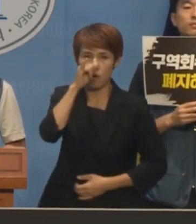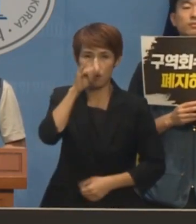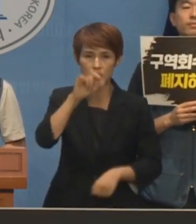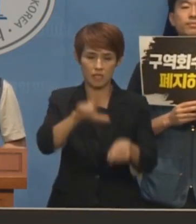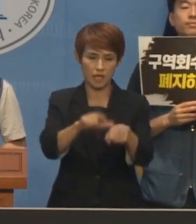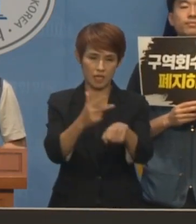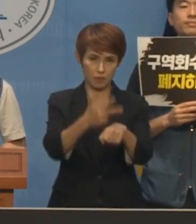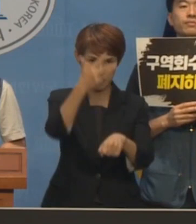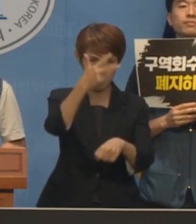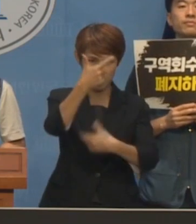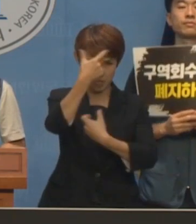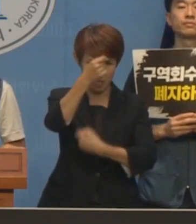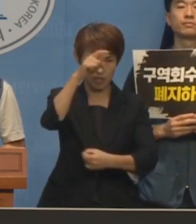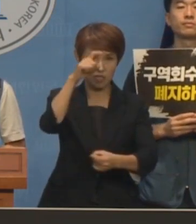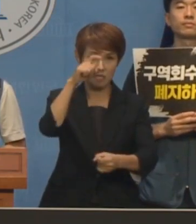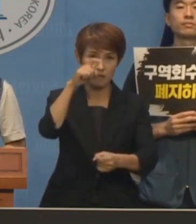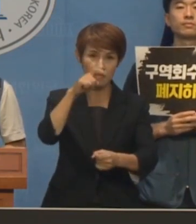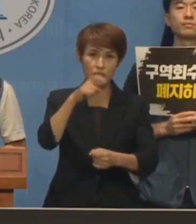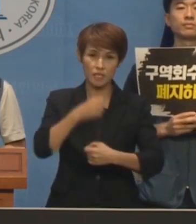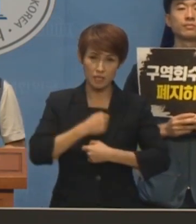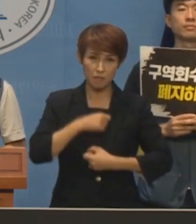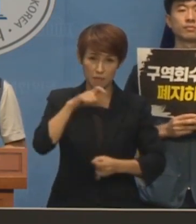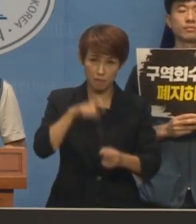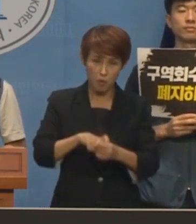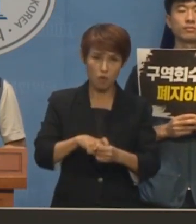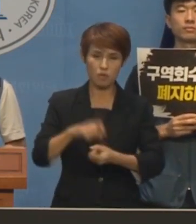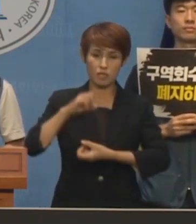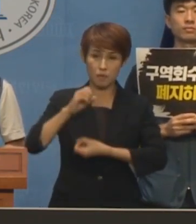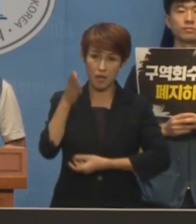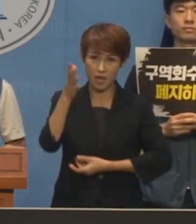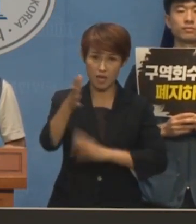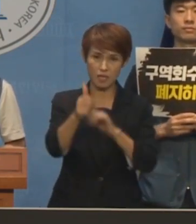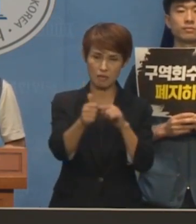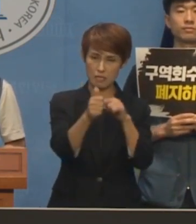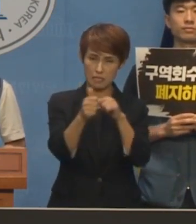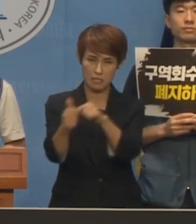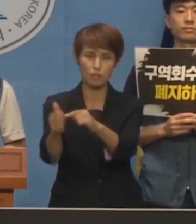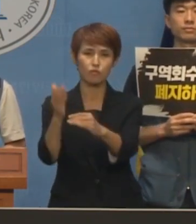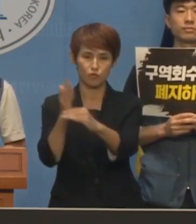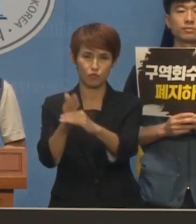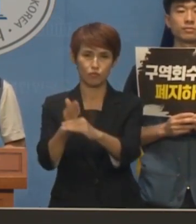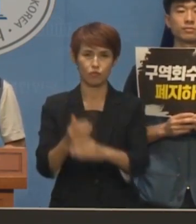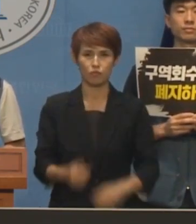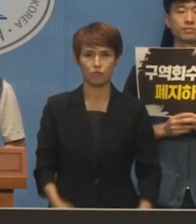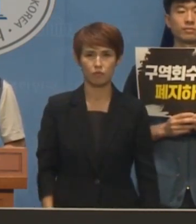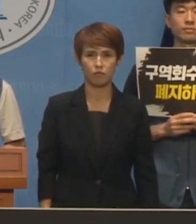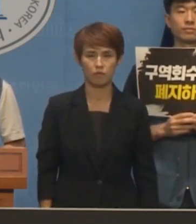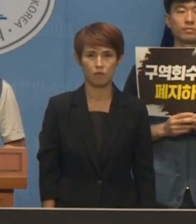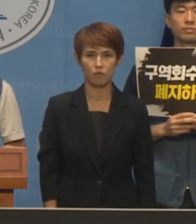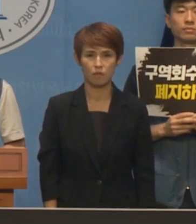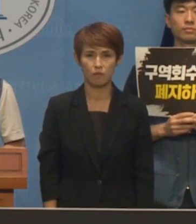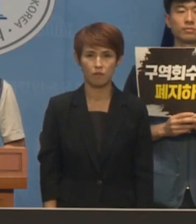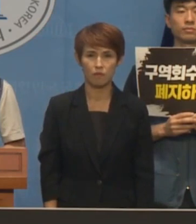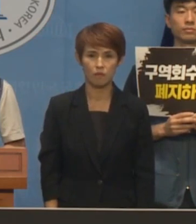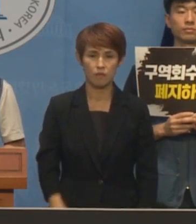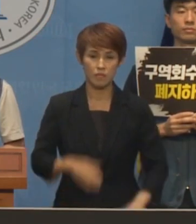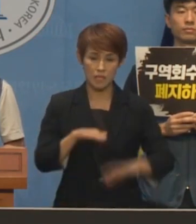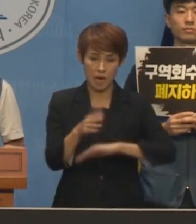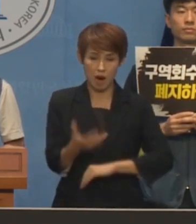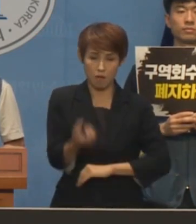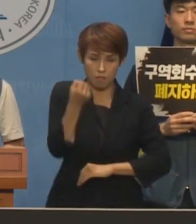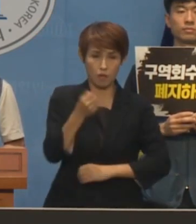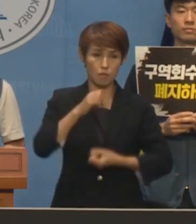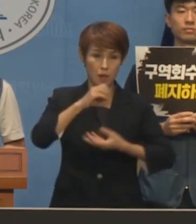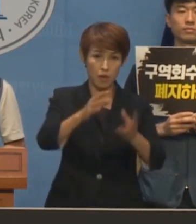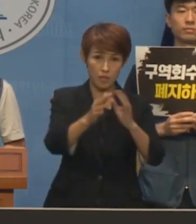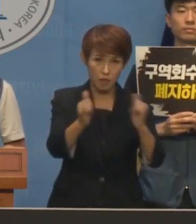위해 택배기사들을 거세게 압박하고 있으며 당연히 플라고 다를 바가 없을 것입니다